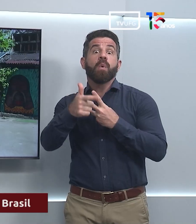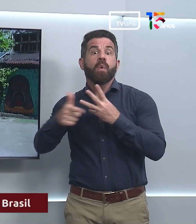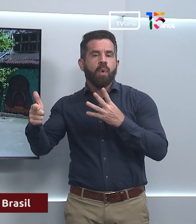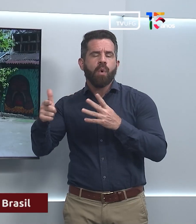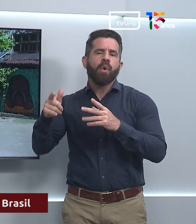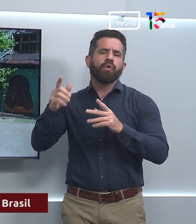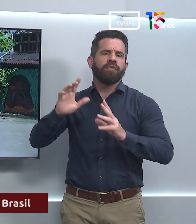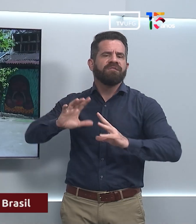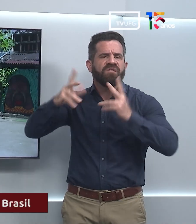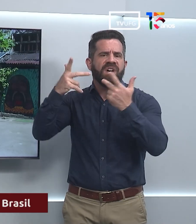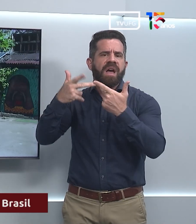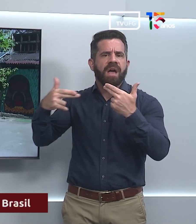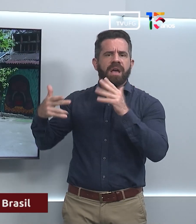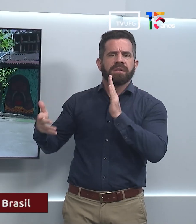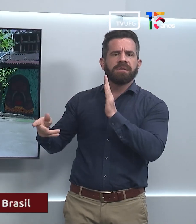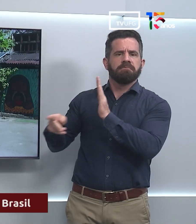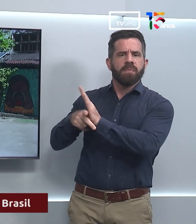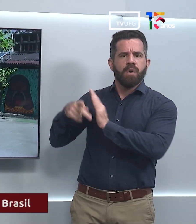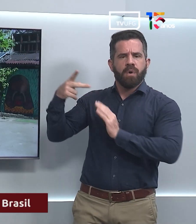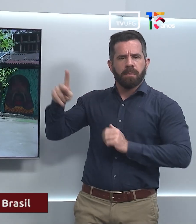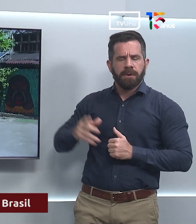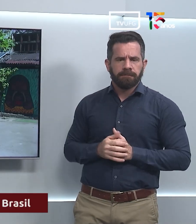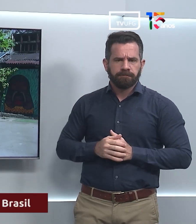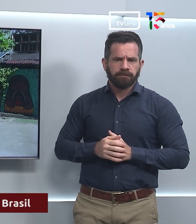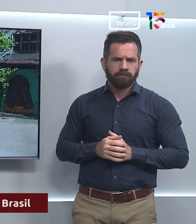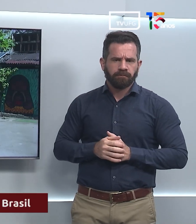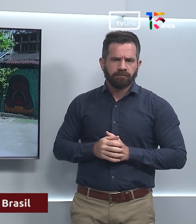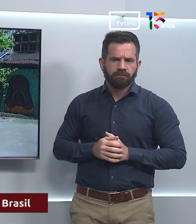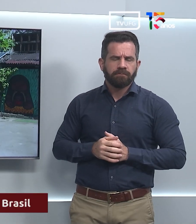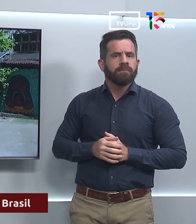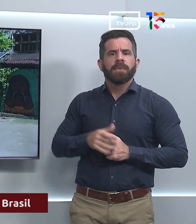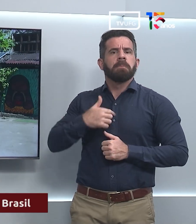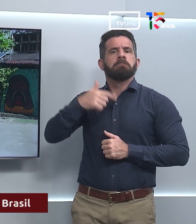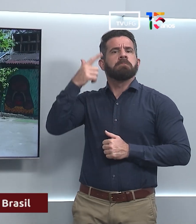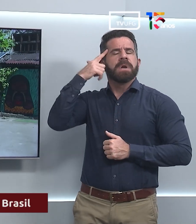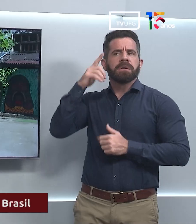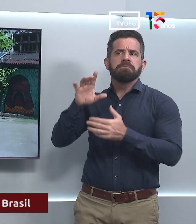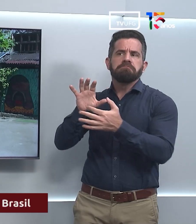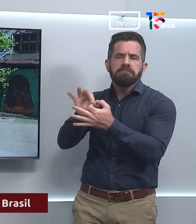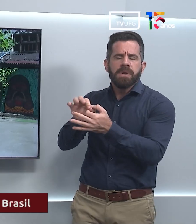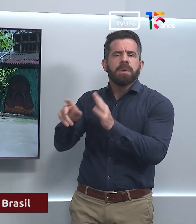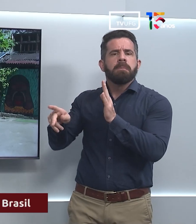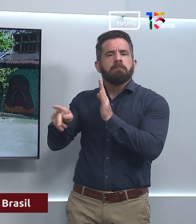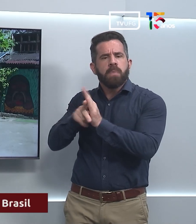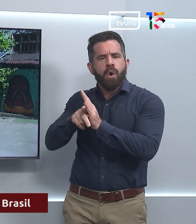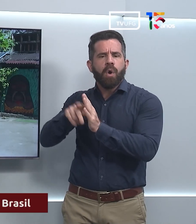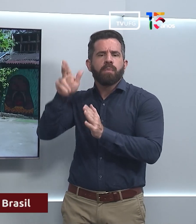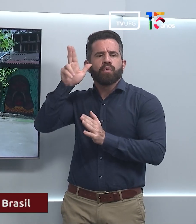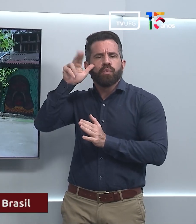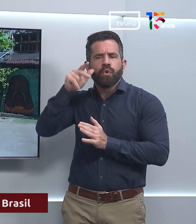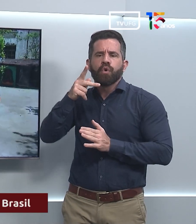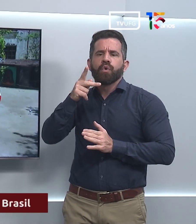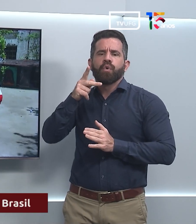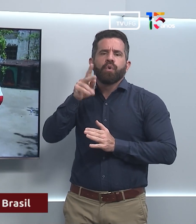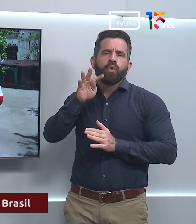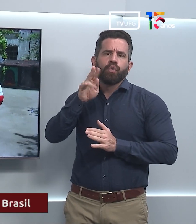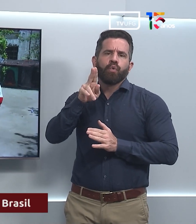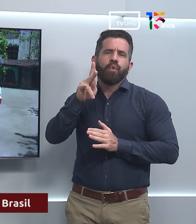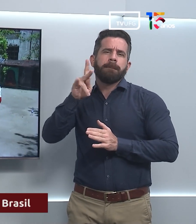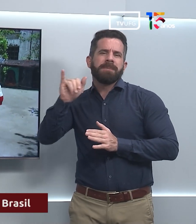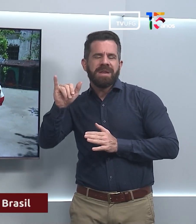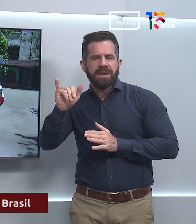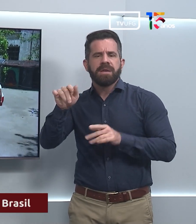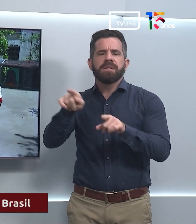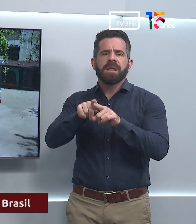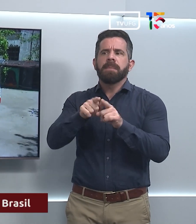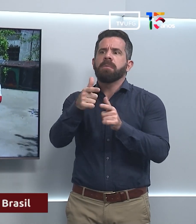um instrumento que embala não só os Tenterrara, mas os povos de língua tupi, nordestino, como o seu toré. O Brasil tinha